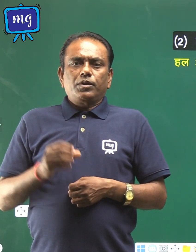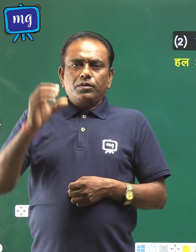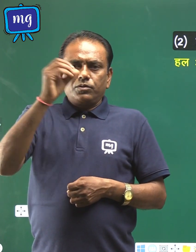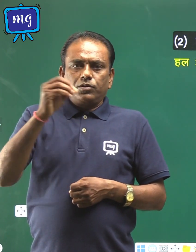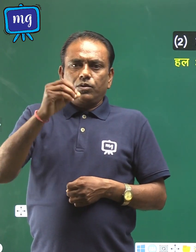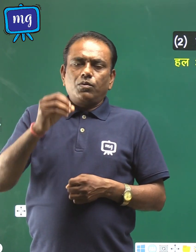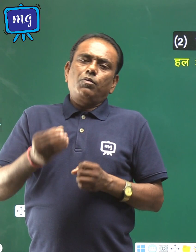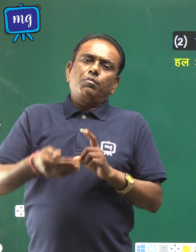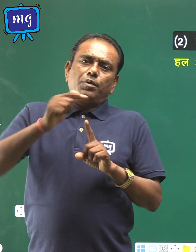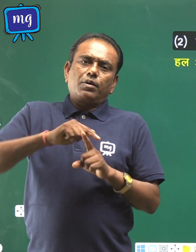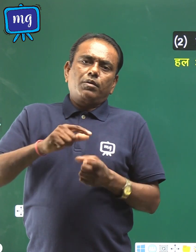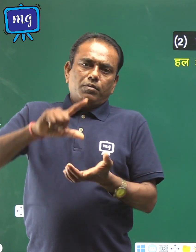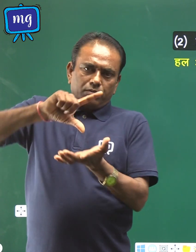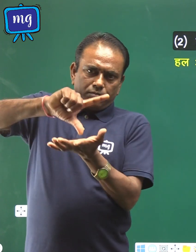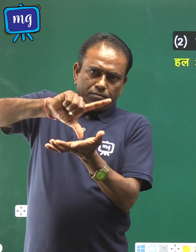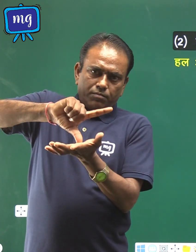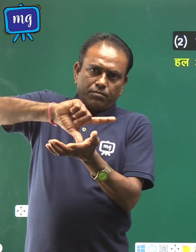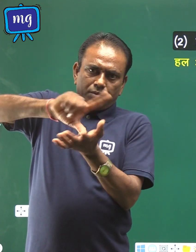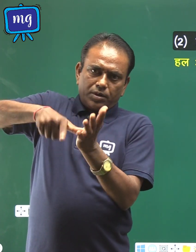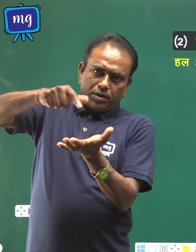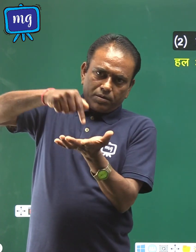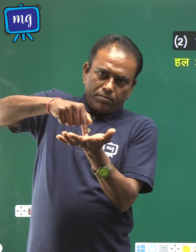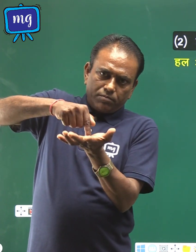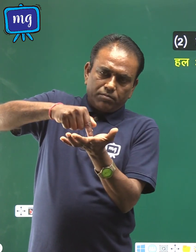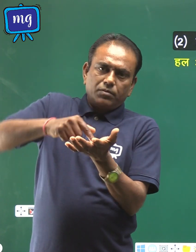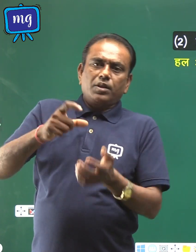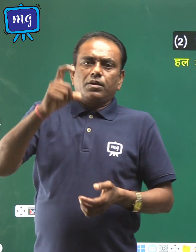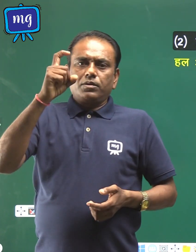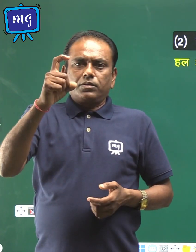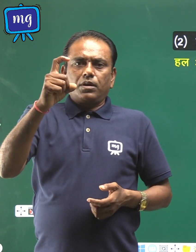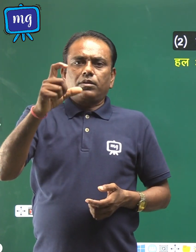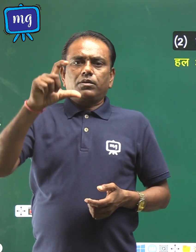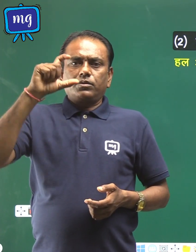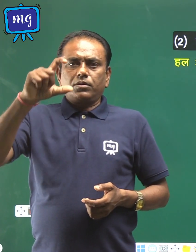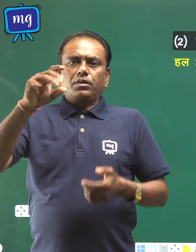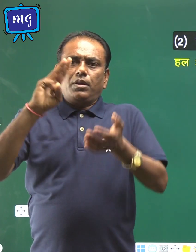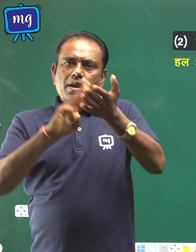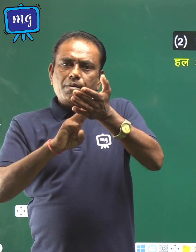0 पर प्रकार की नोक को रख के 7 सेंटीमीटर तक